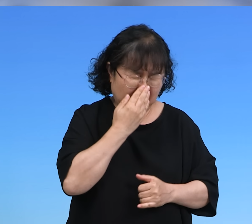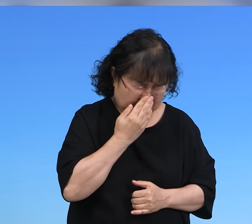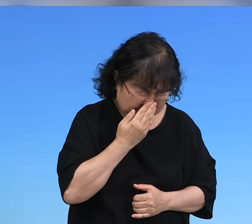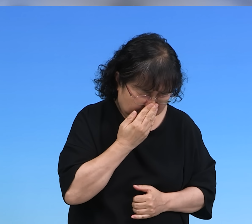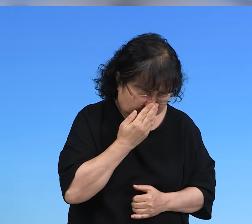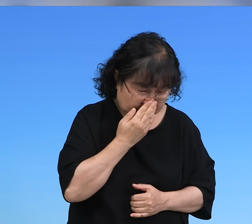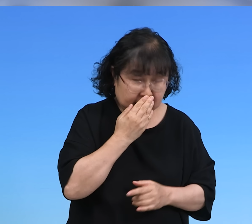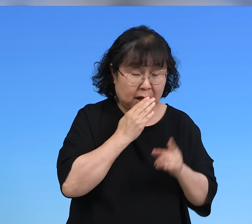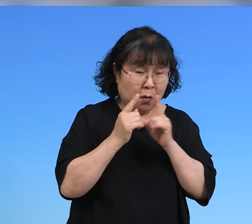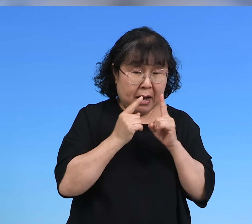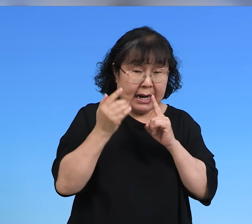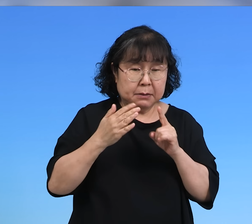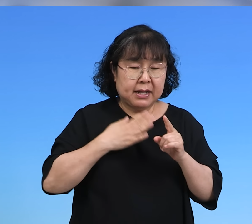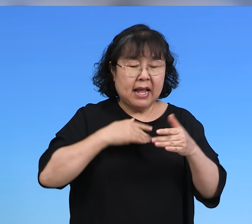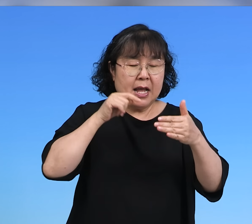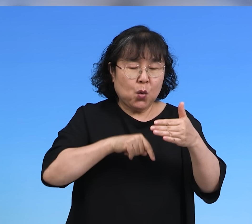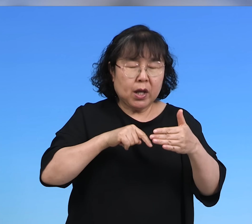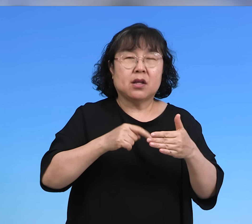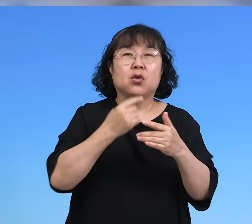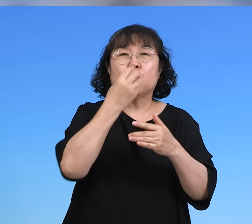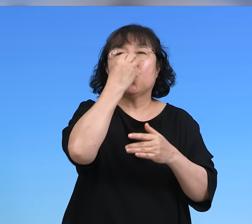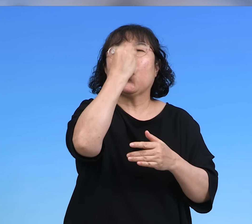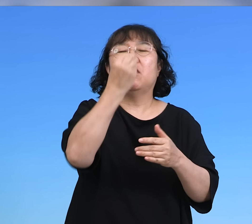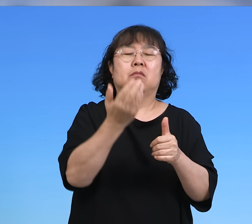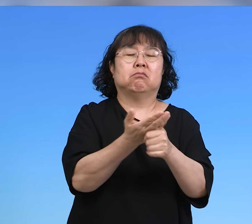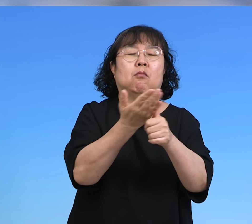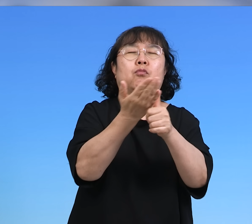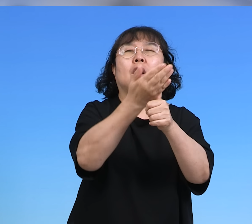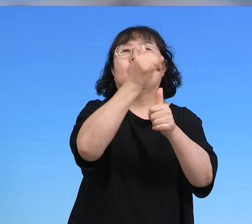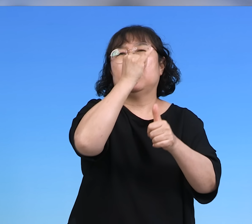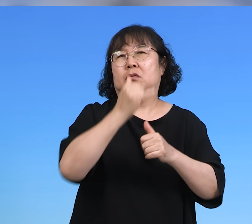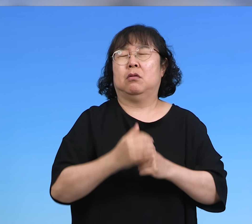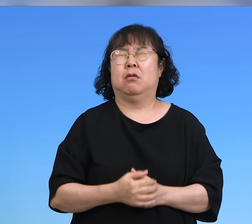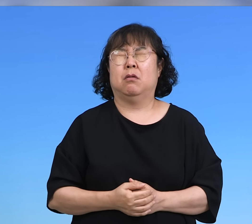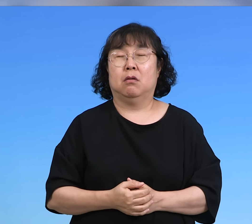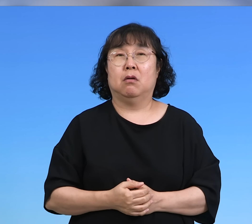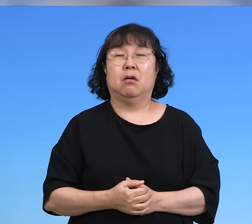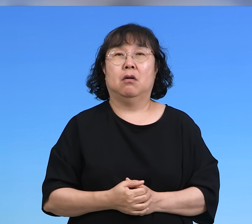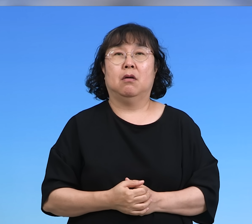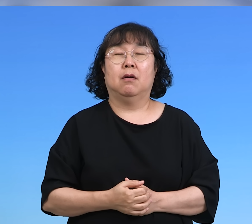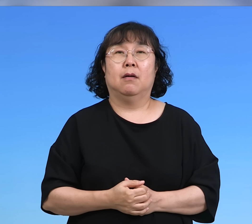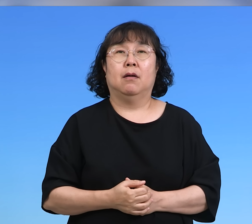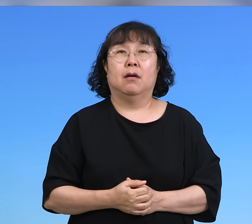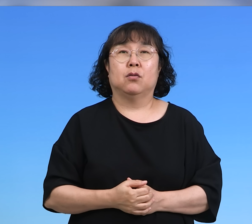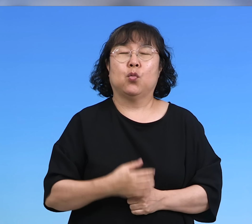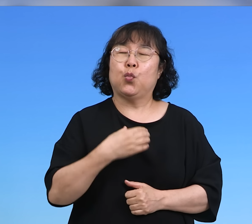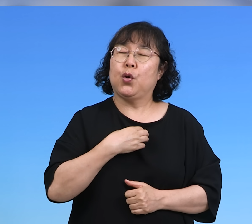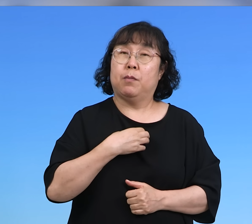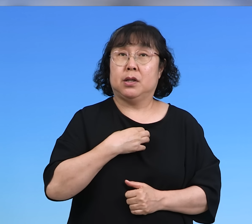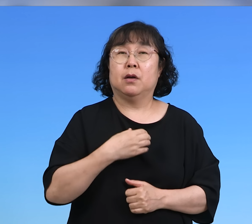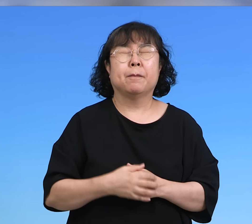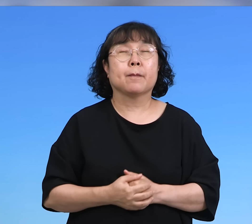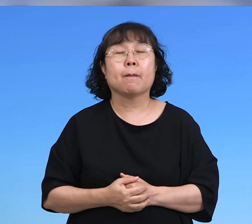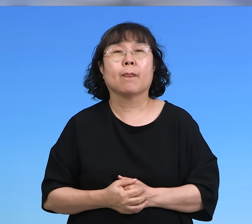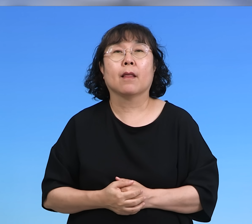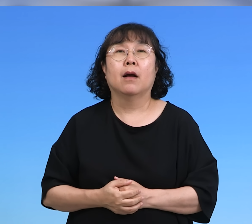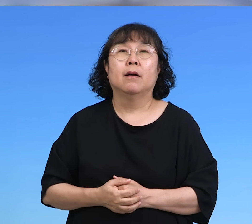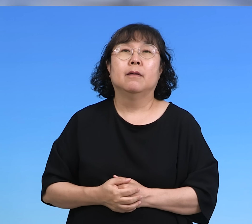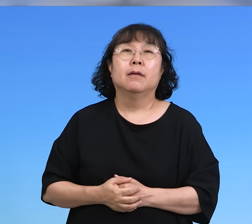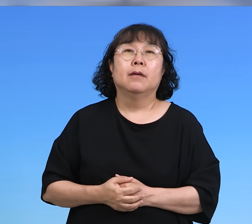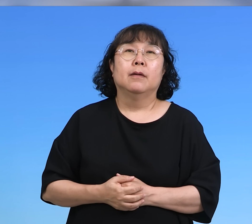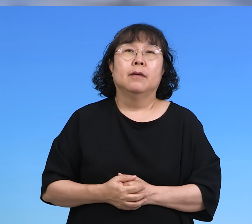그 안에서는 교만이 자라나가는 거죠. 자, 그러면 그럼 뭐가 교만입니까? 그러면 뭐가 겸손입니까? 제가 설명해